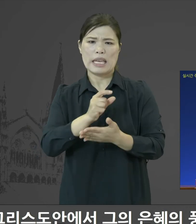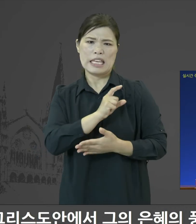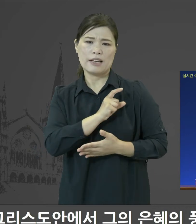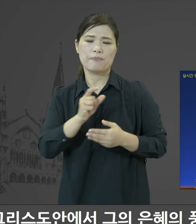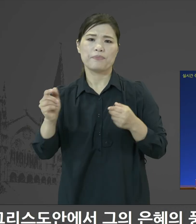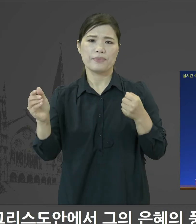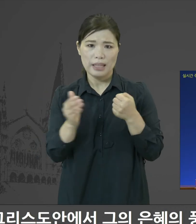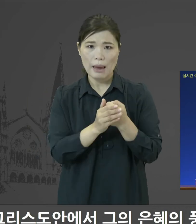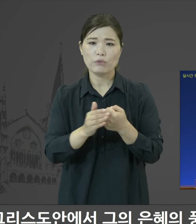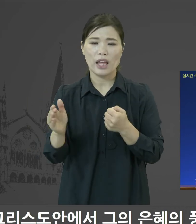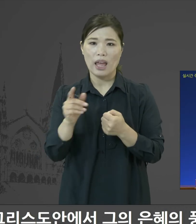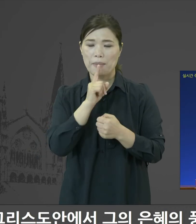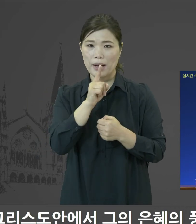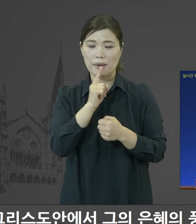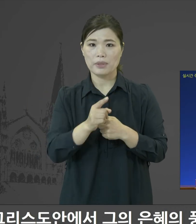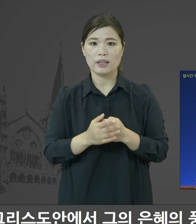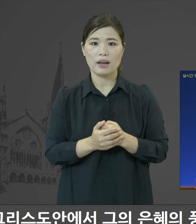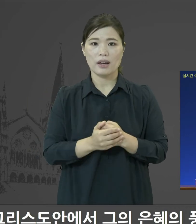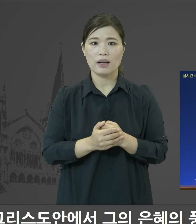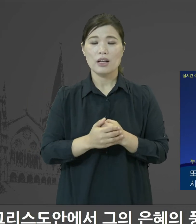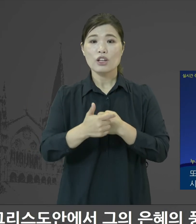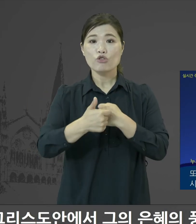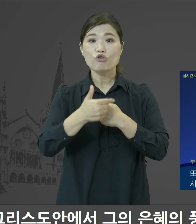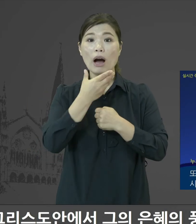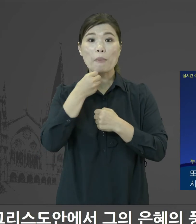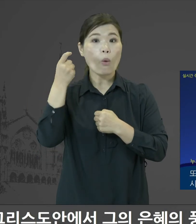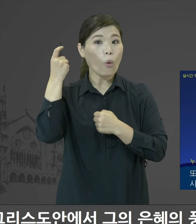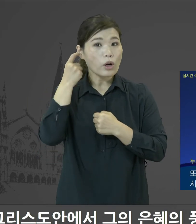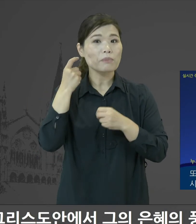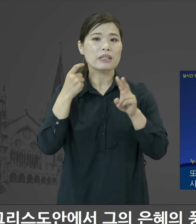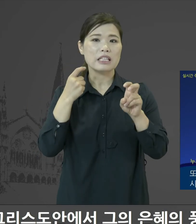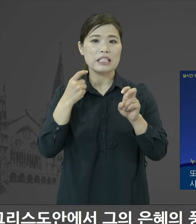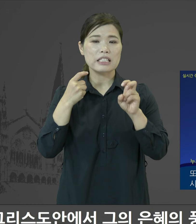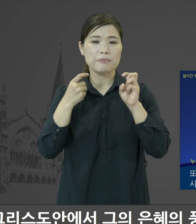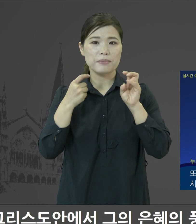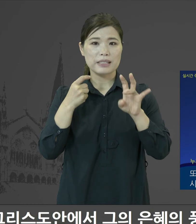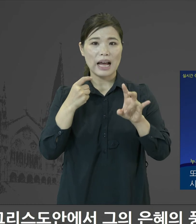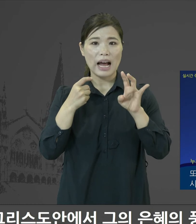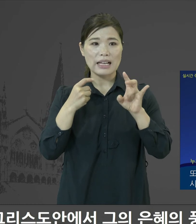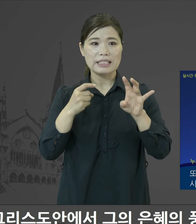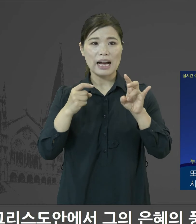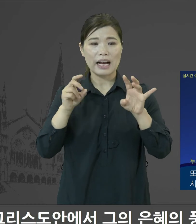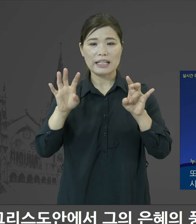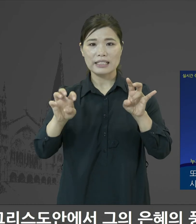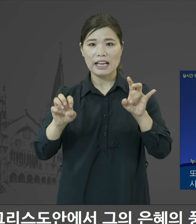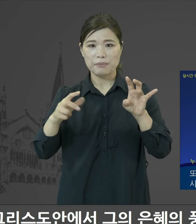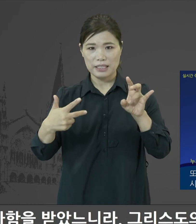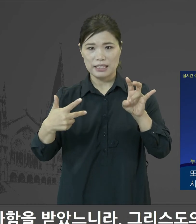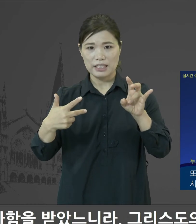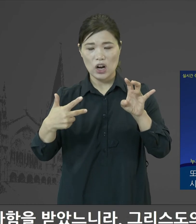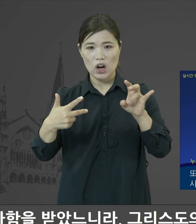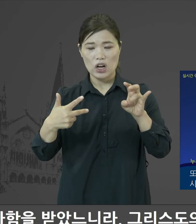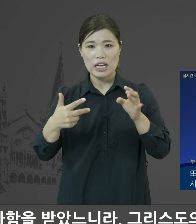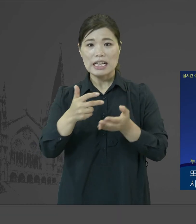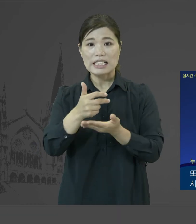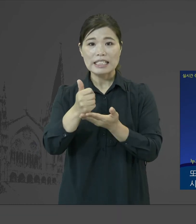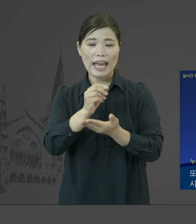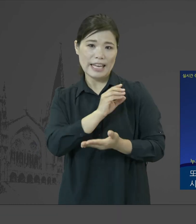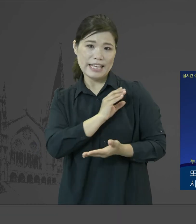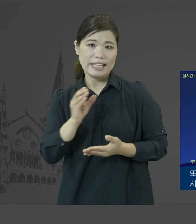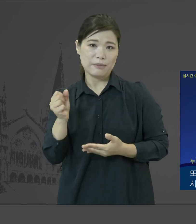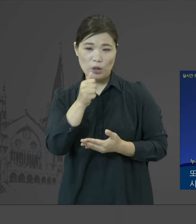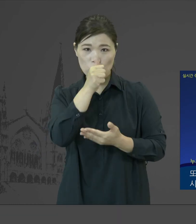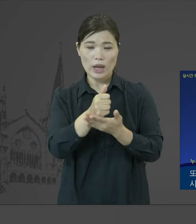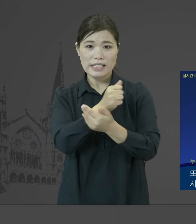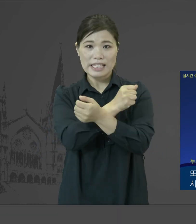받았다, 이렇게 표현도 되는 것이죠. 누가복음 24장 47절 보겠습니다. 읽습니다. 또 그의 이름으로 죄사함을 받게